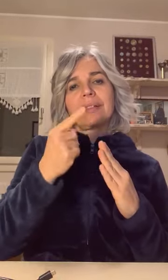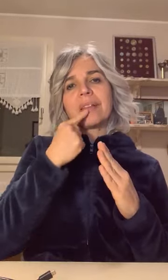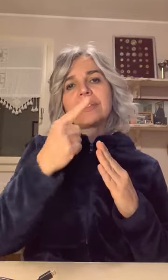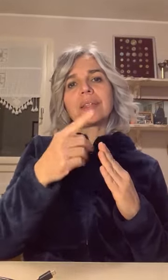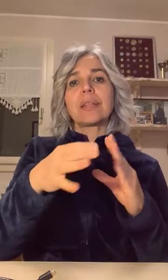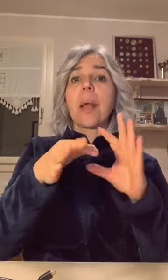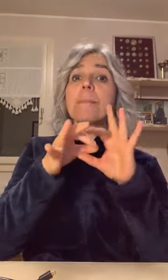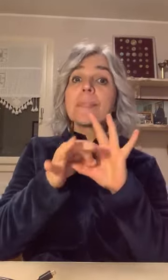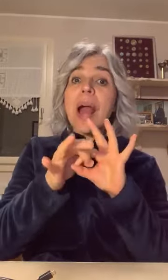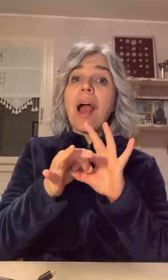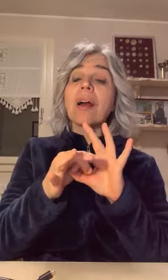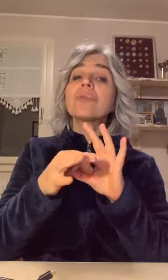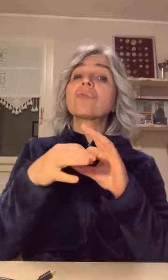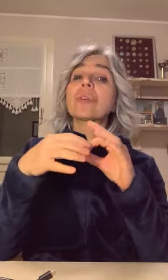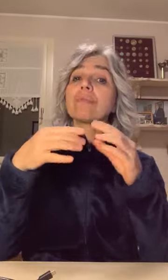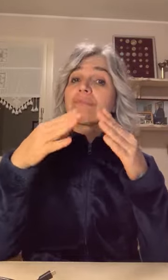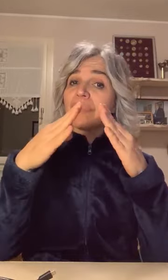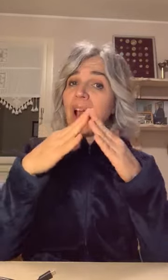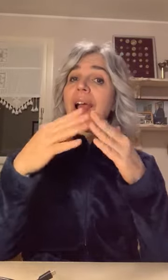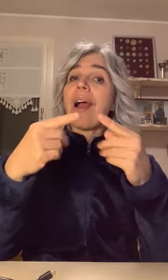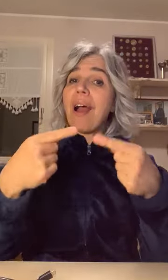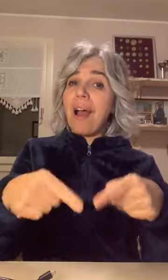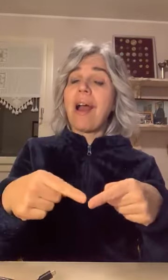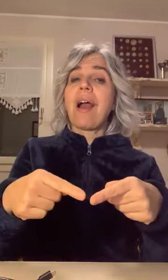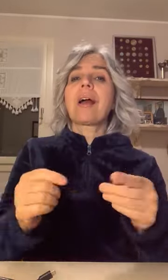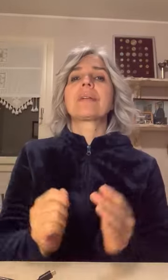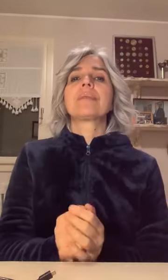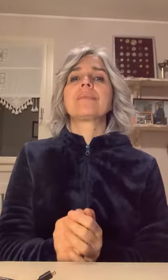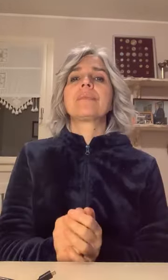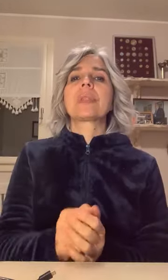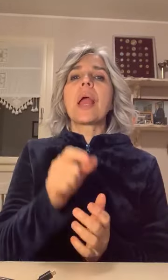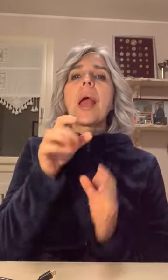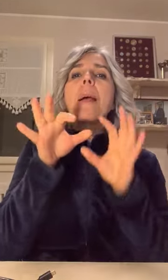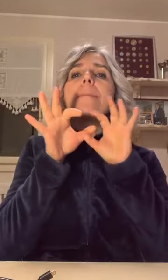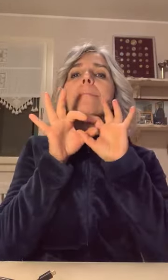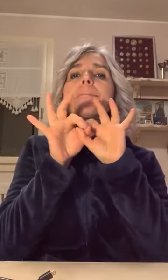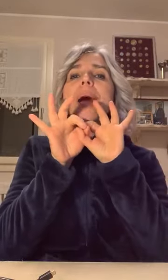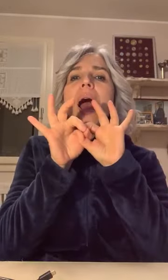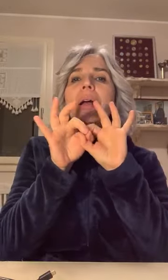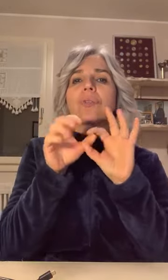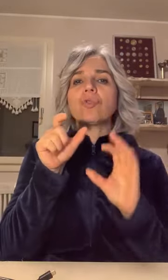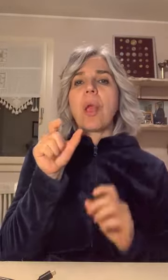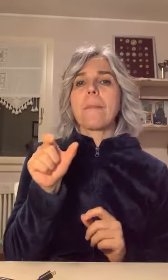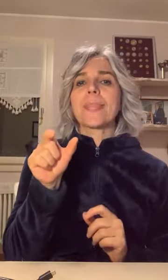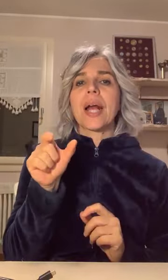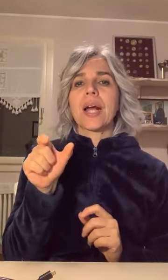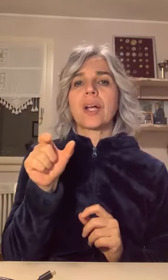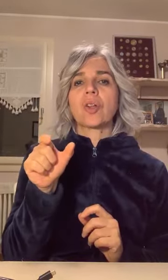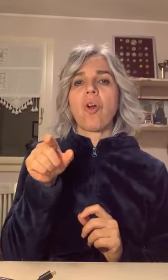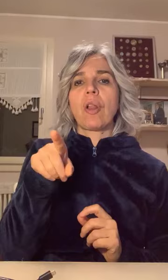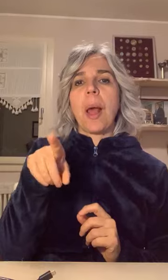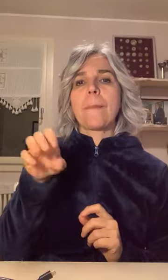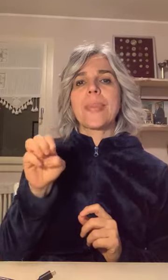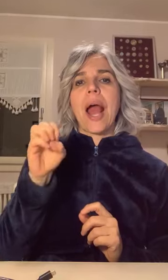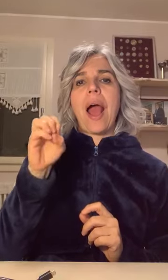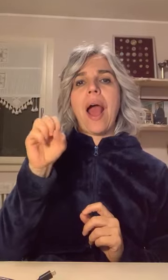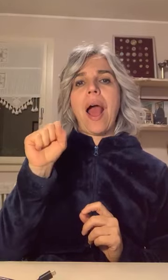è così forte, non ha un pieno potere